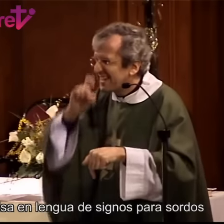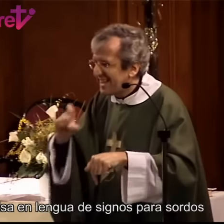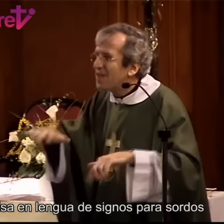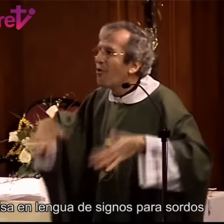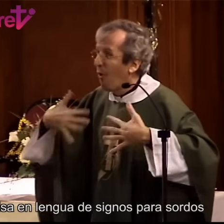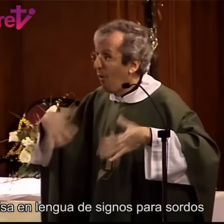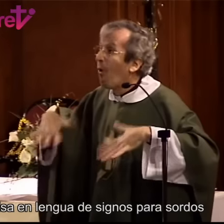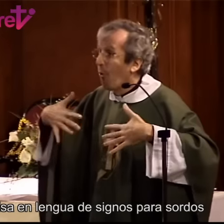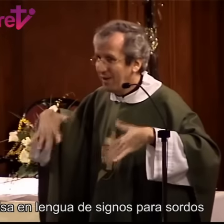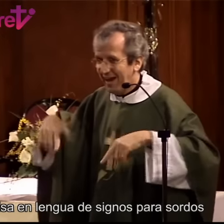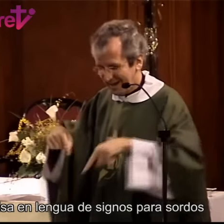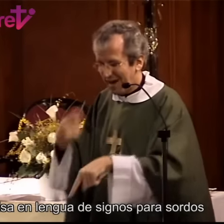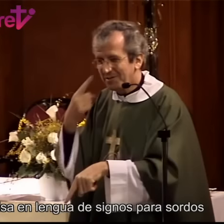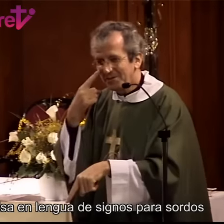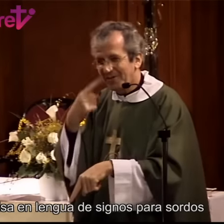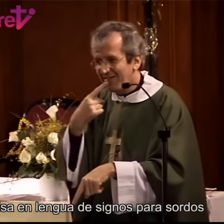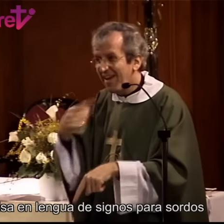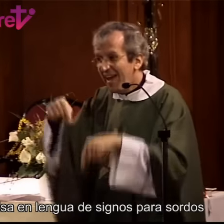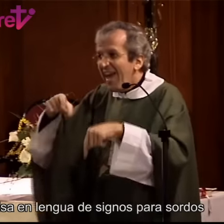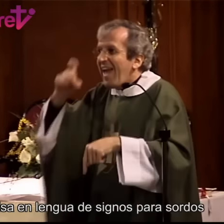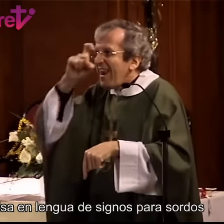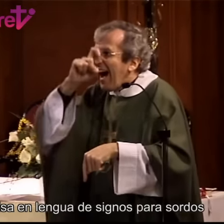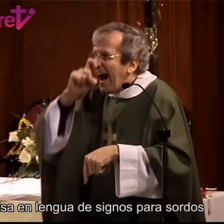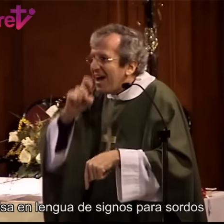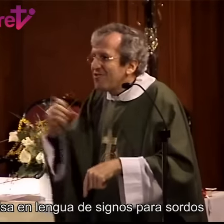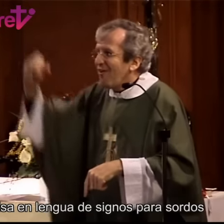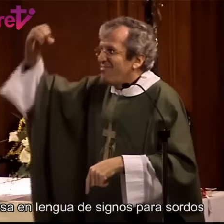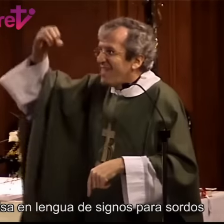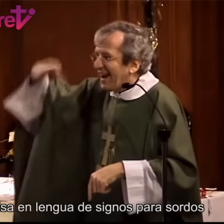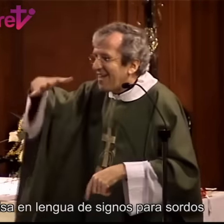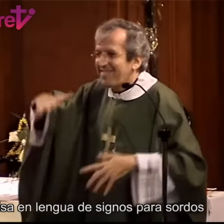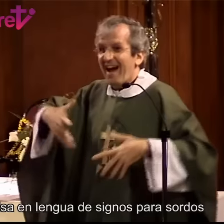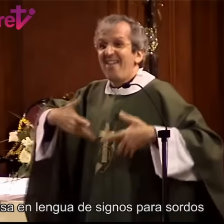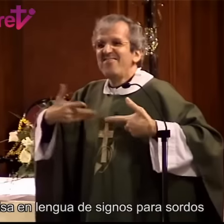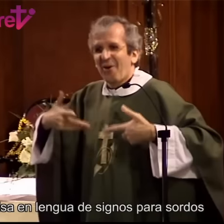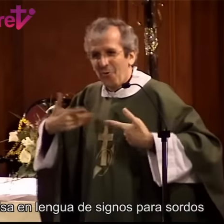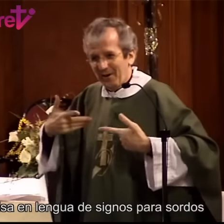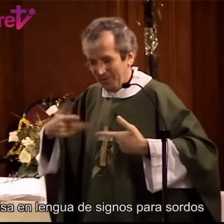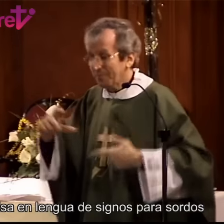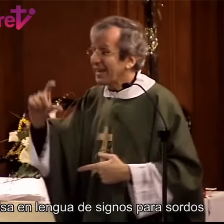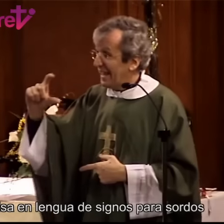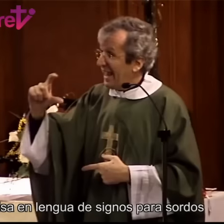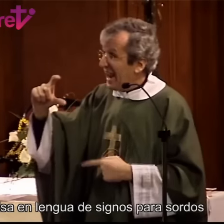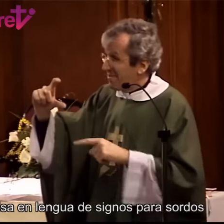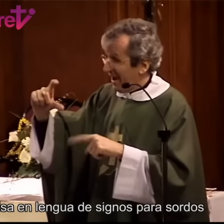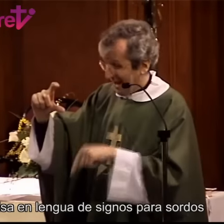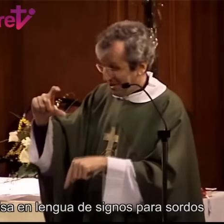año jubilar, habéis visto que dice, el año de gracia, de júbilo. El Evangelio